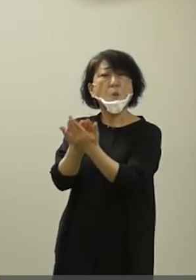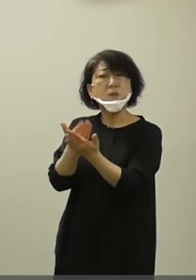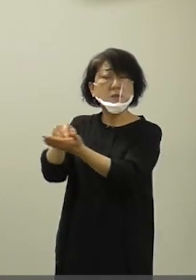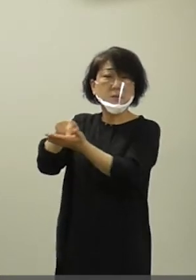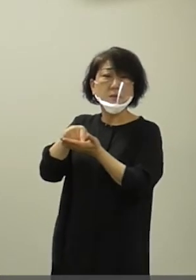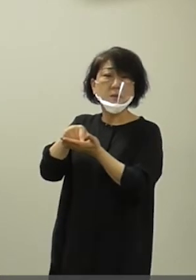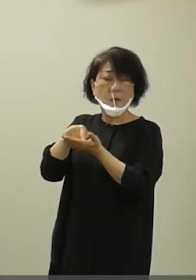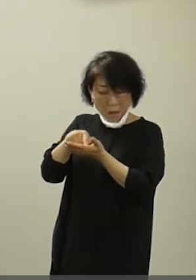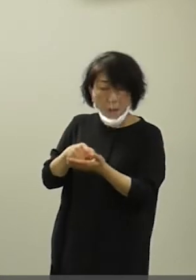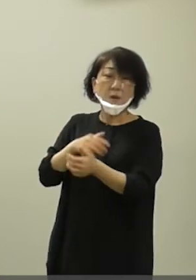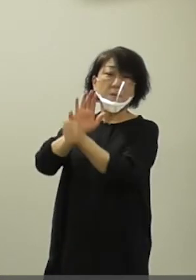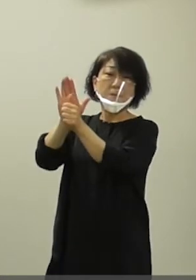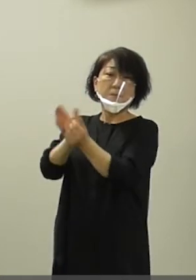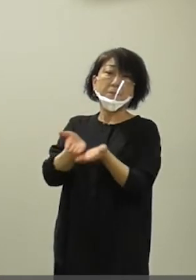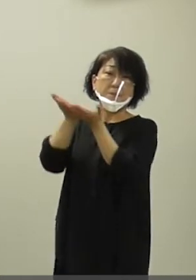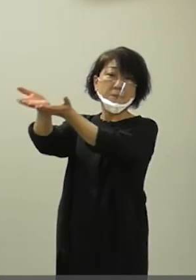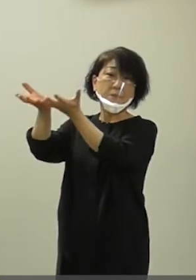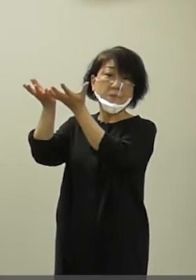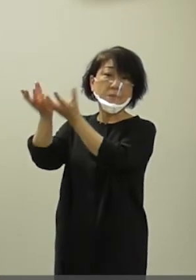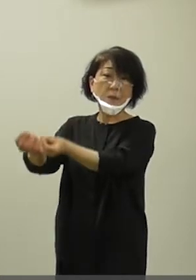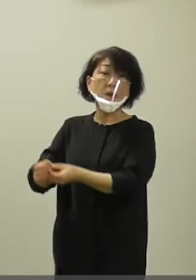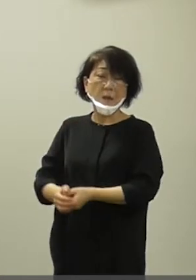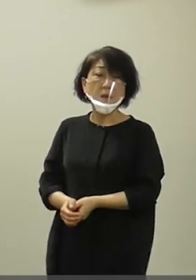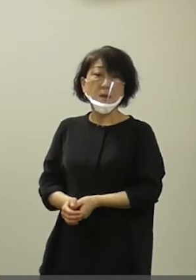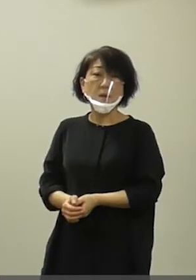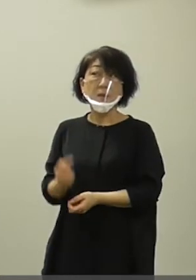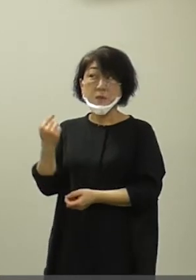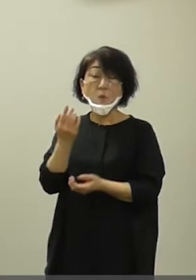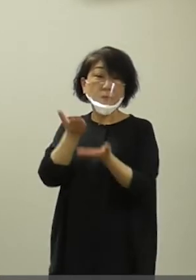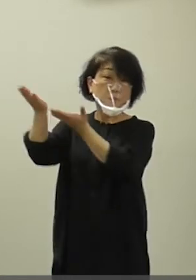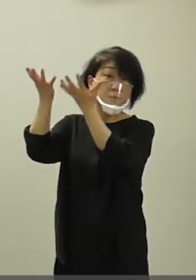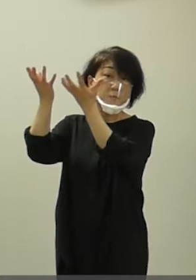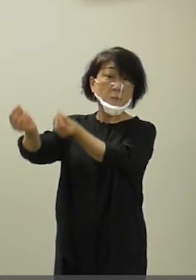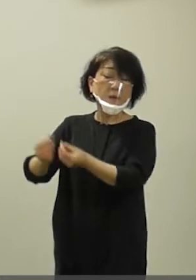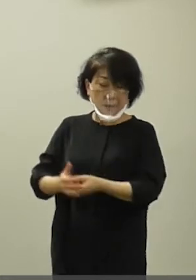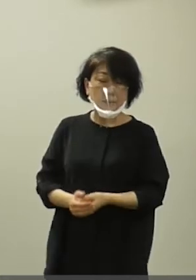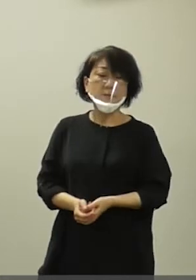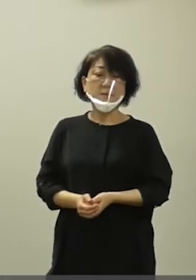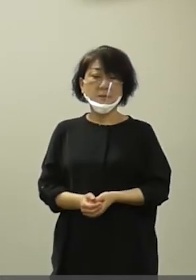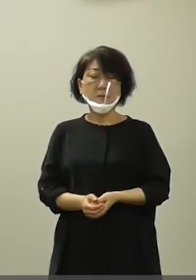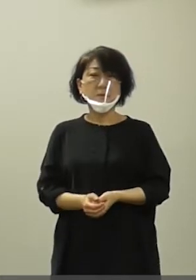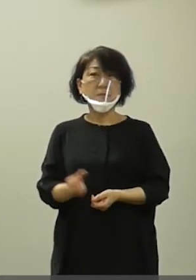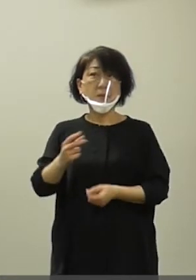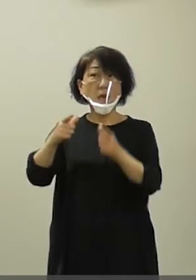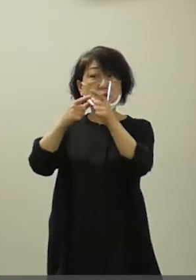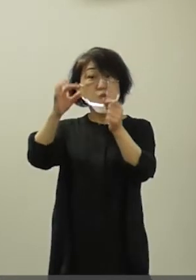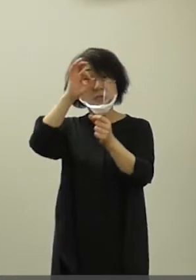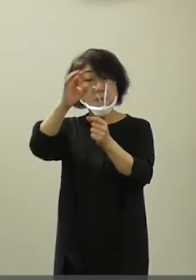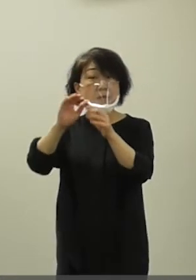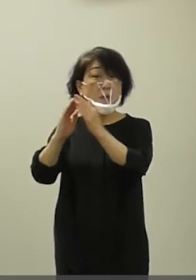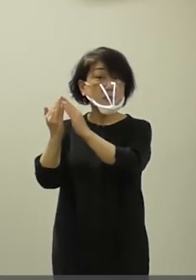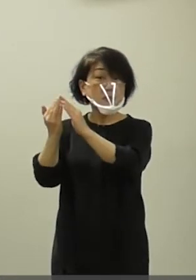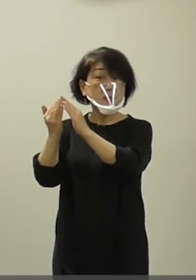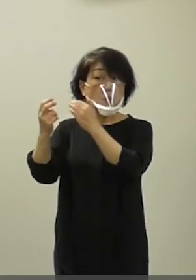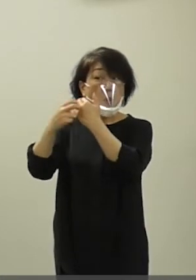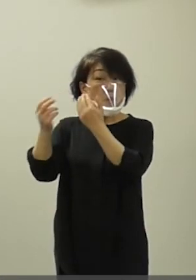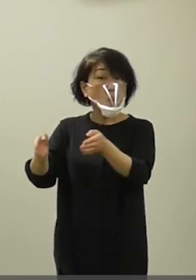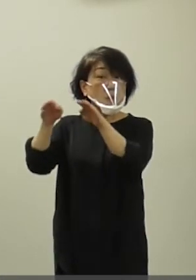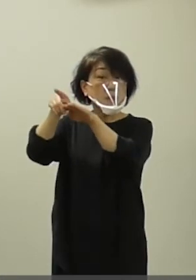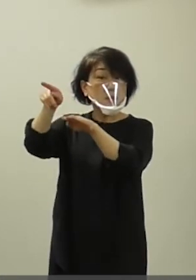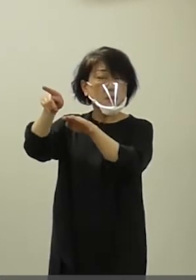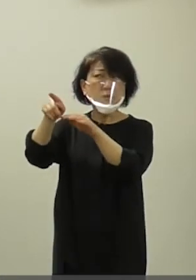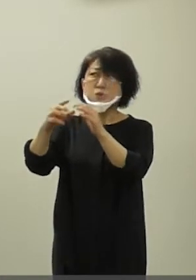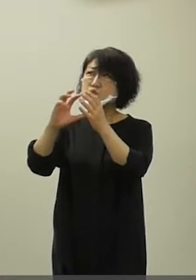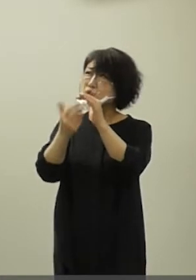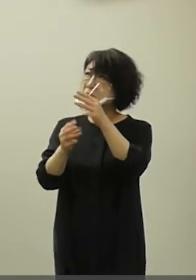無数のは様はさん早速苦しいところにいただましんそれからん国見町の要因下着